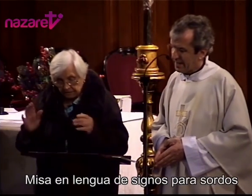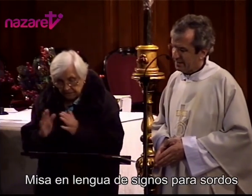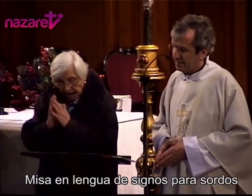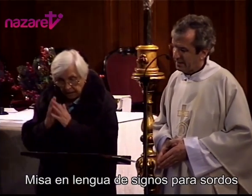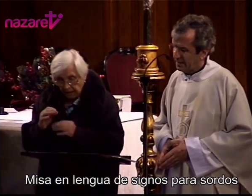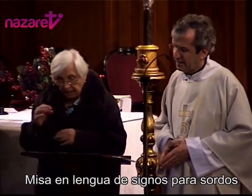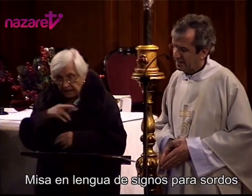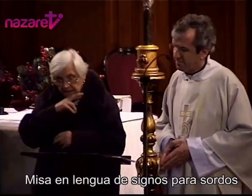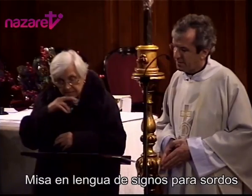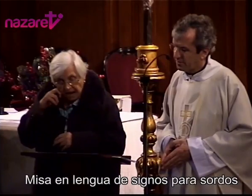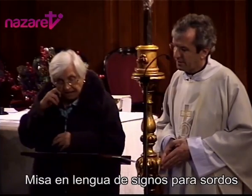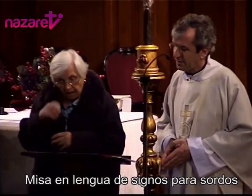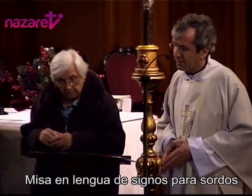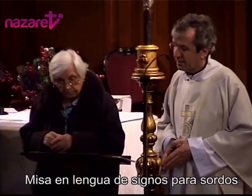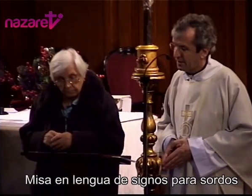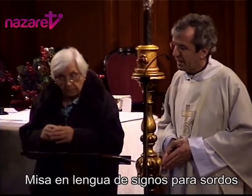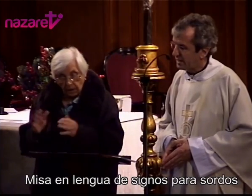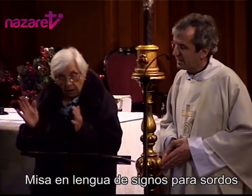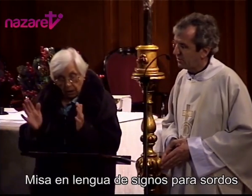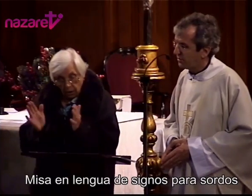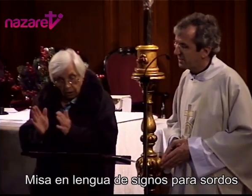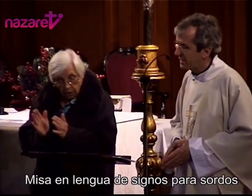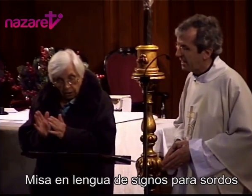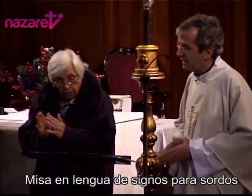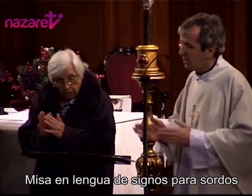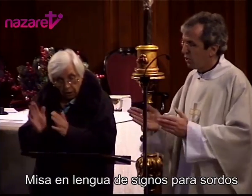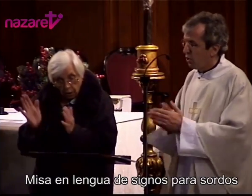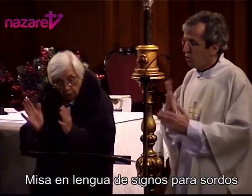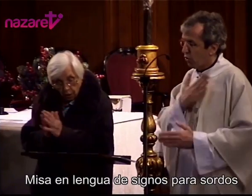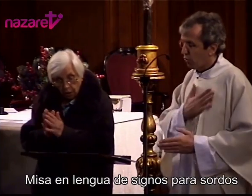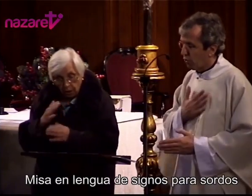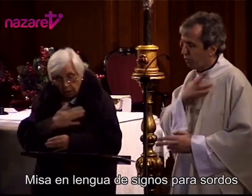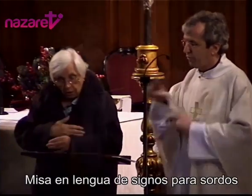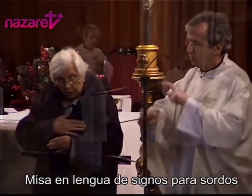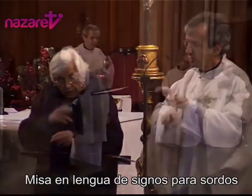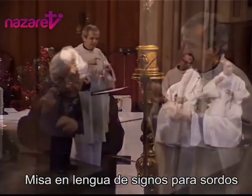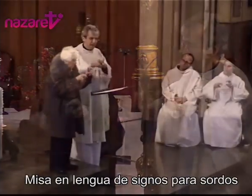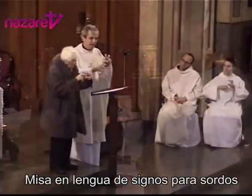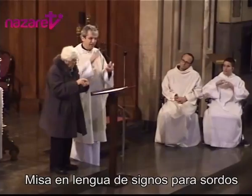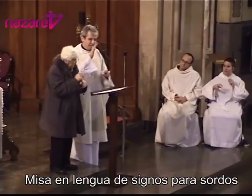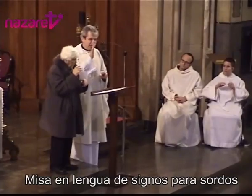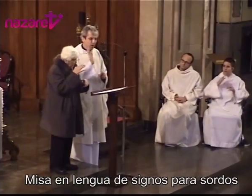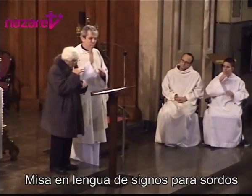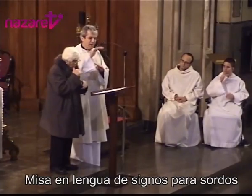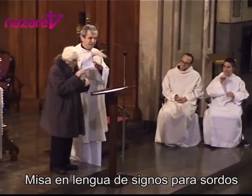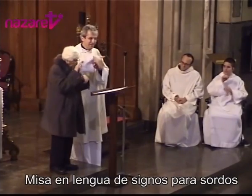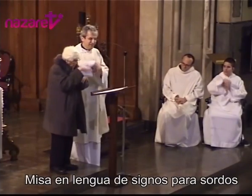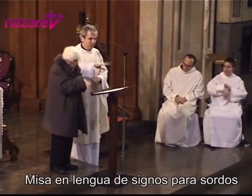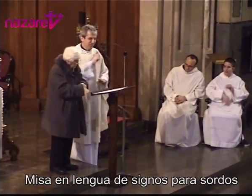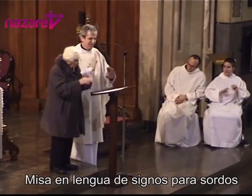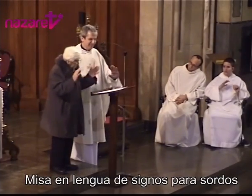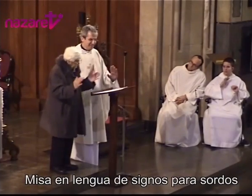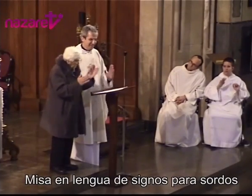Qué grande es en medio de ti el Santo de Israel. Con gozo sacaréis agua de